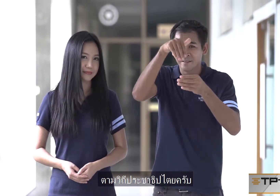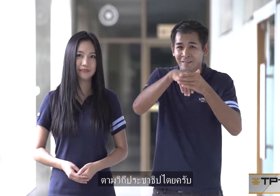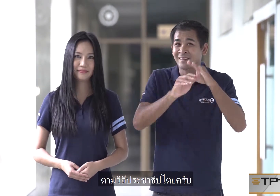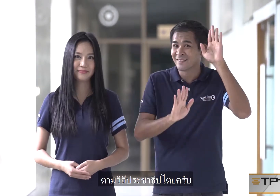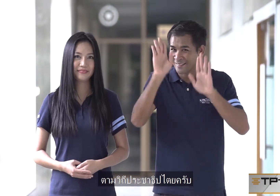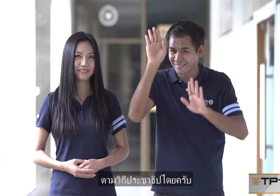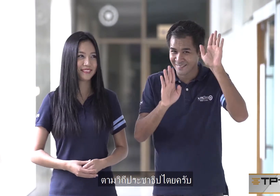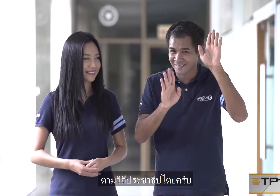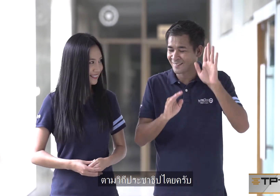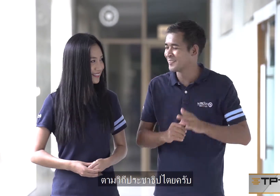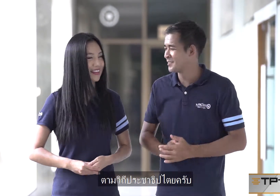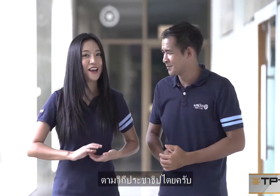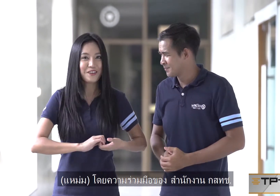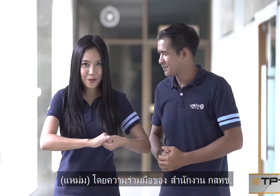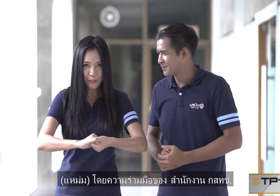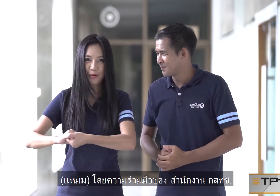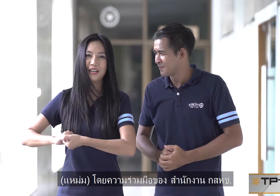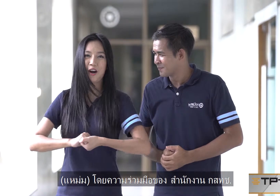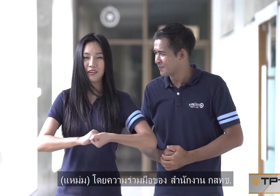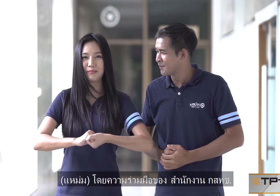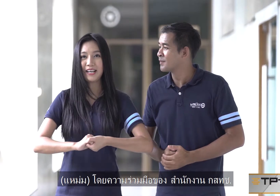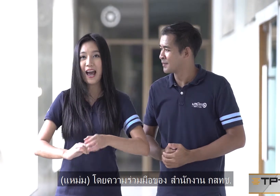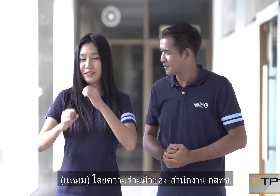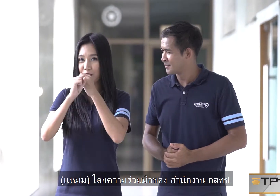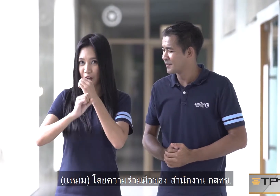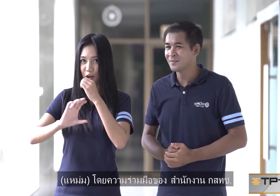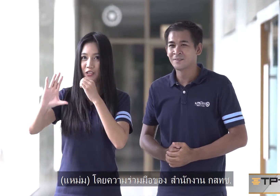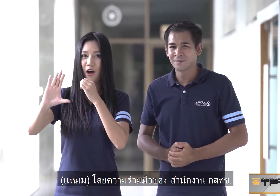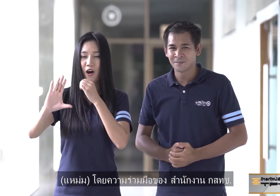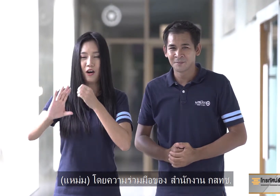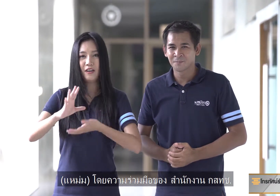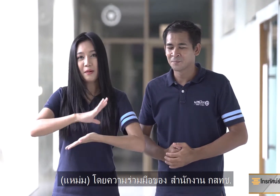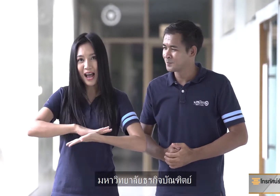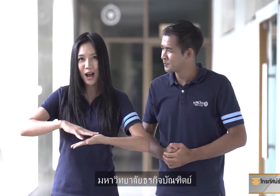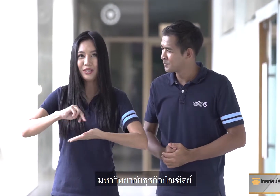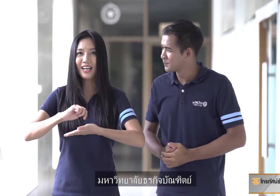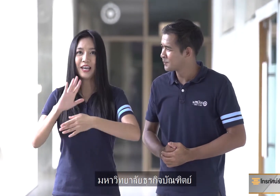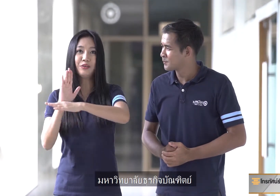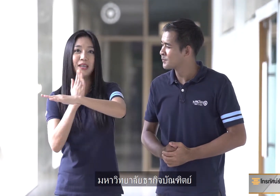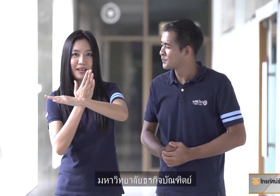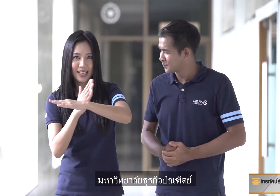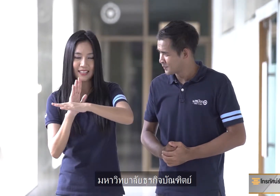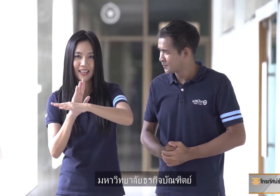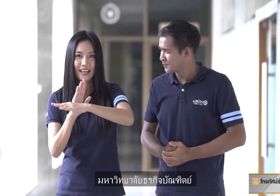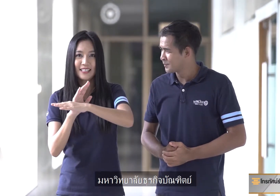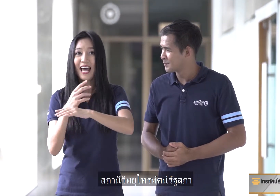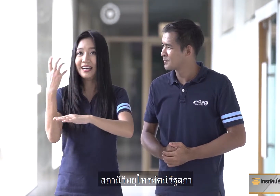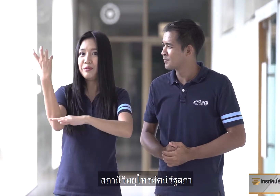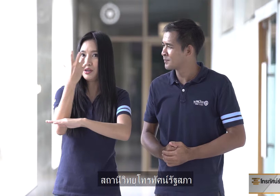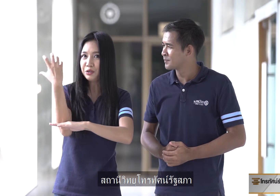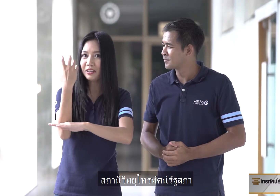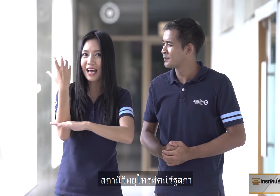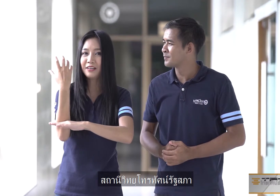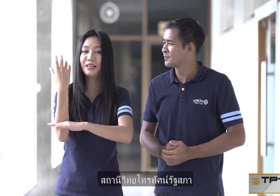วิถีประชาธิปไตยครับ โดยความร่วมมือของสำนักงานกสทช.มหาวิทยาลัยธุรกิจบัณฑิตสถ